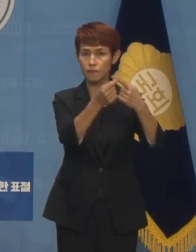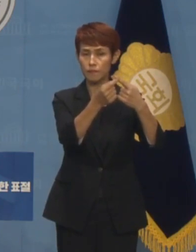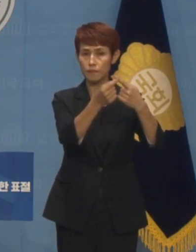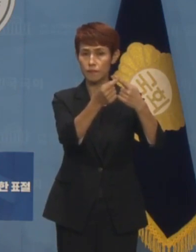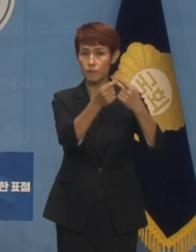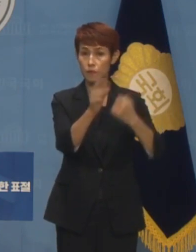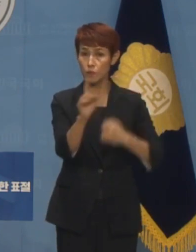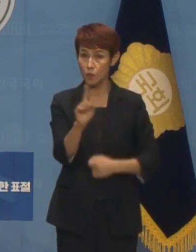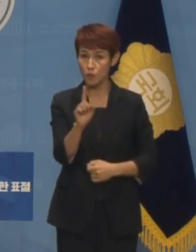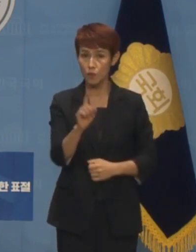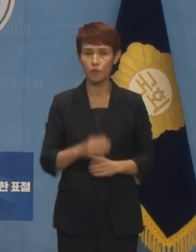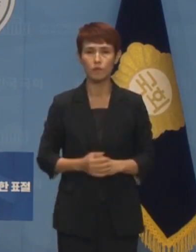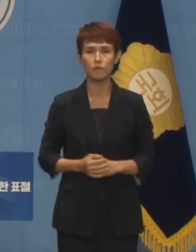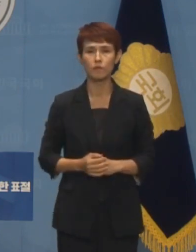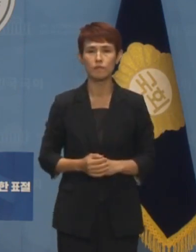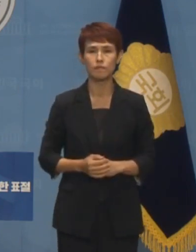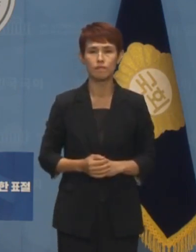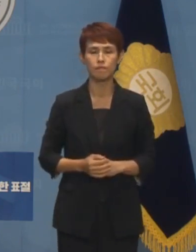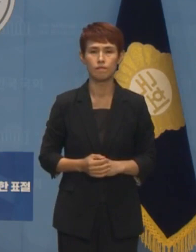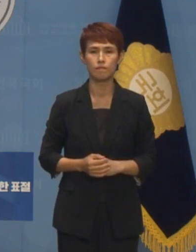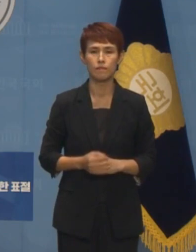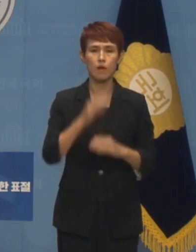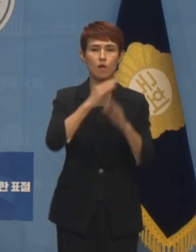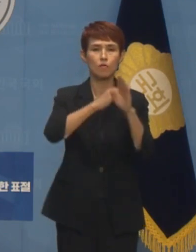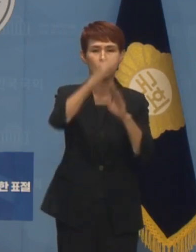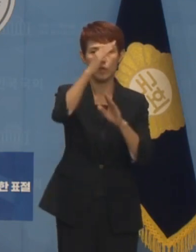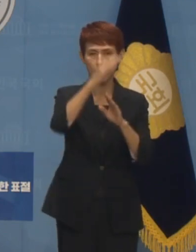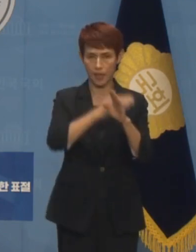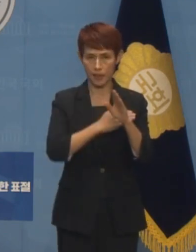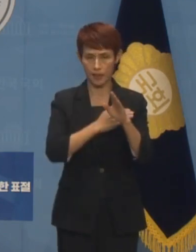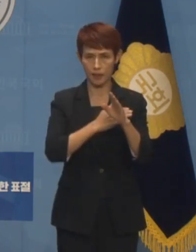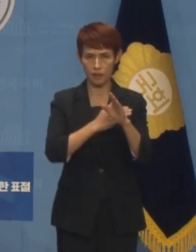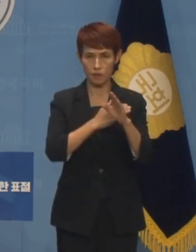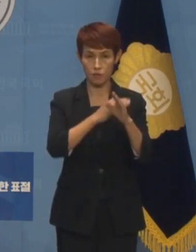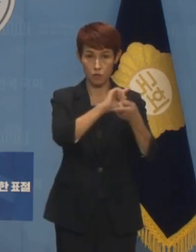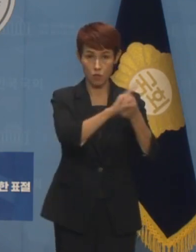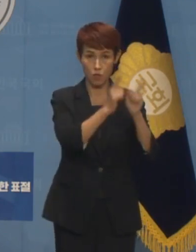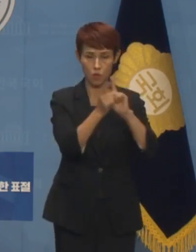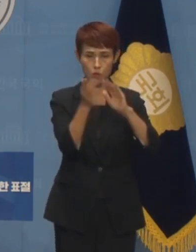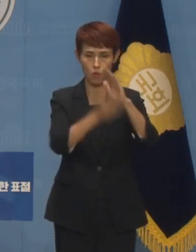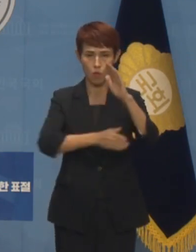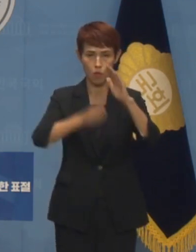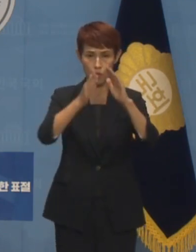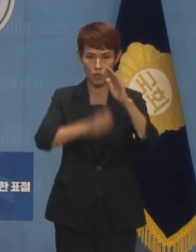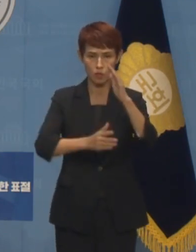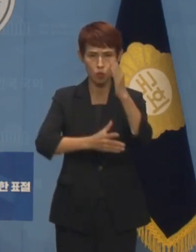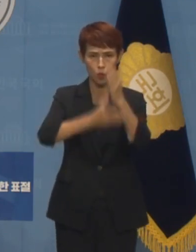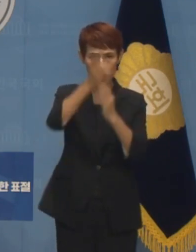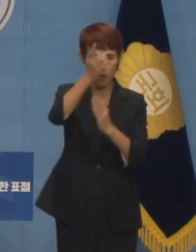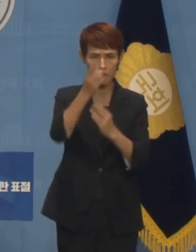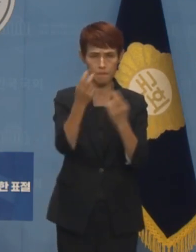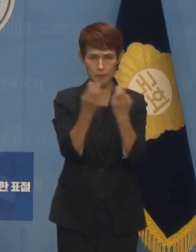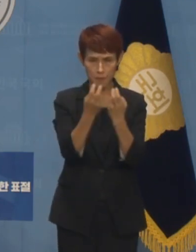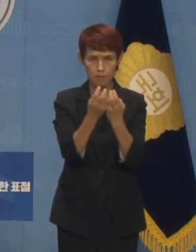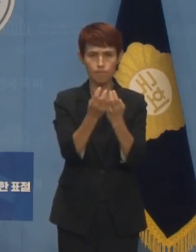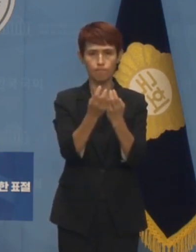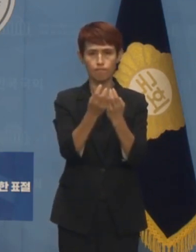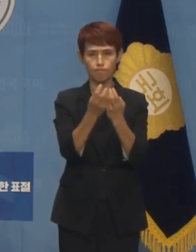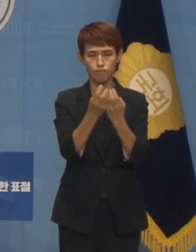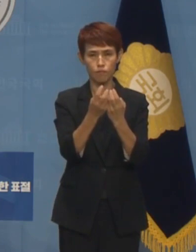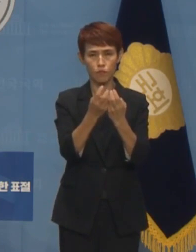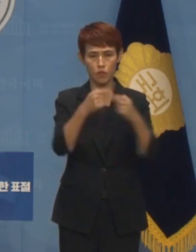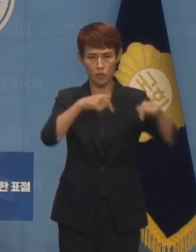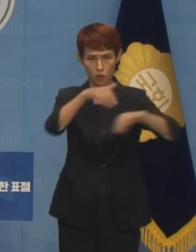첫째, 역대 남북한 양측의 공식적인 통일 방안과 정책을